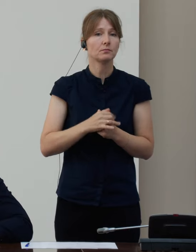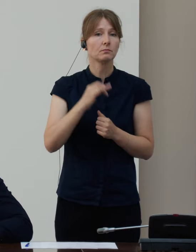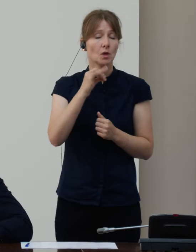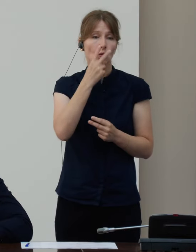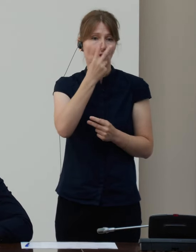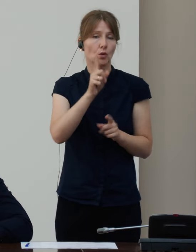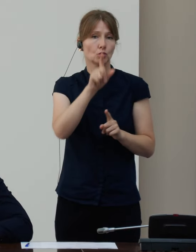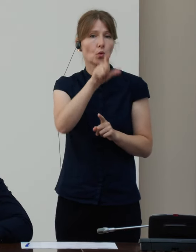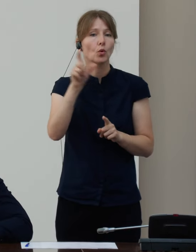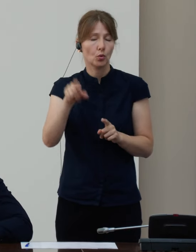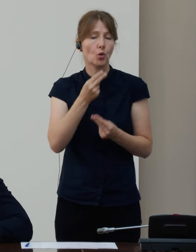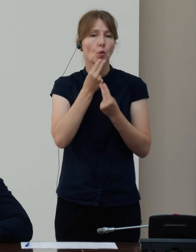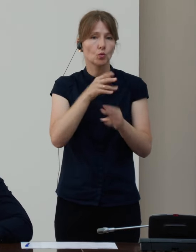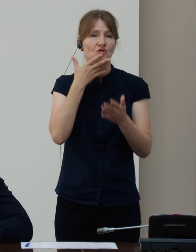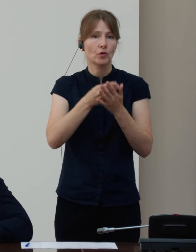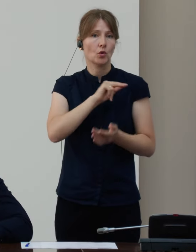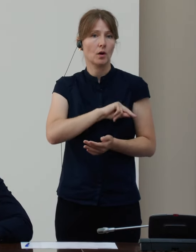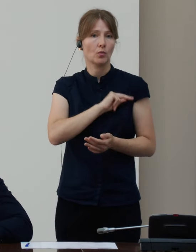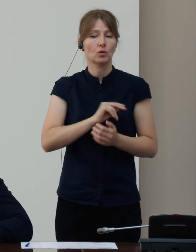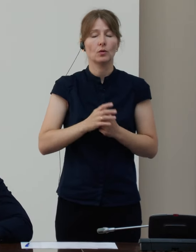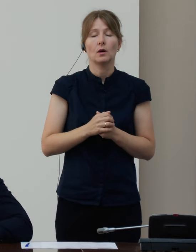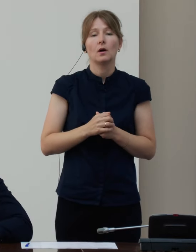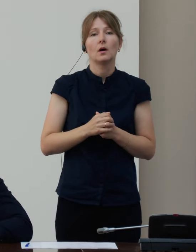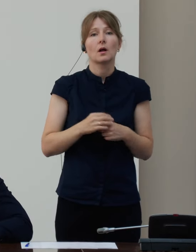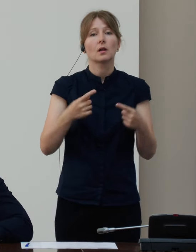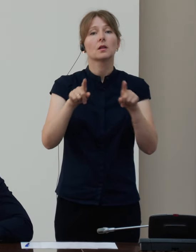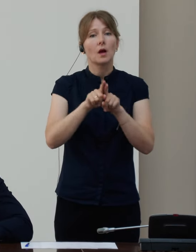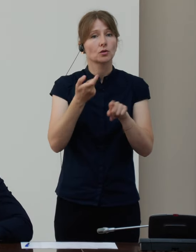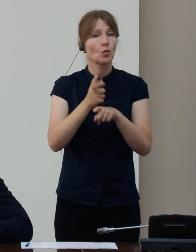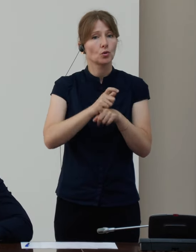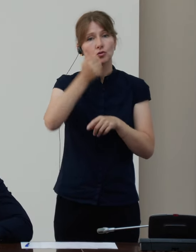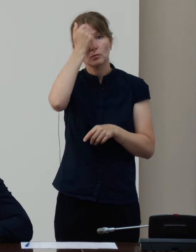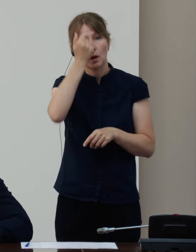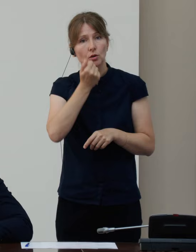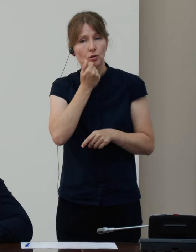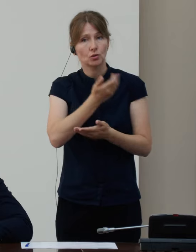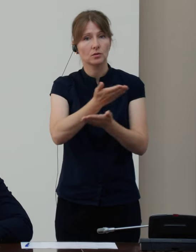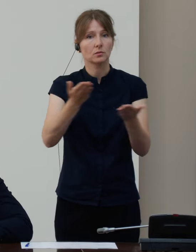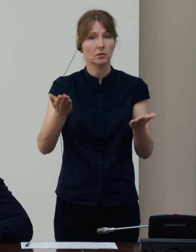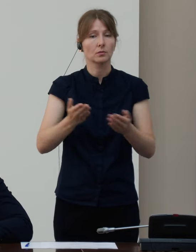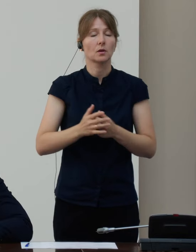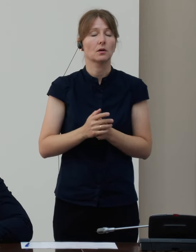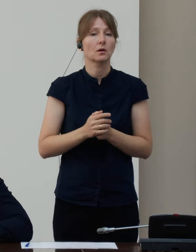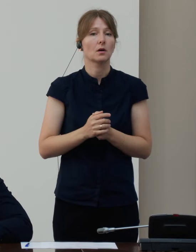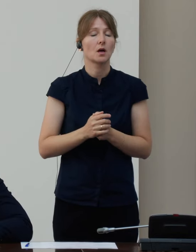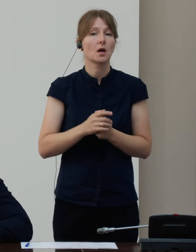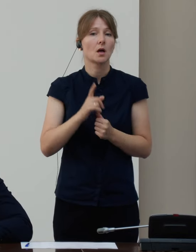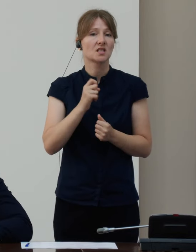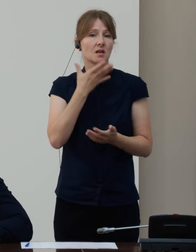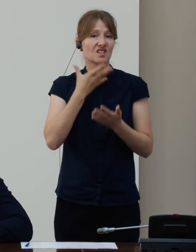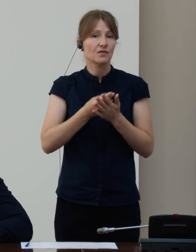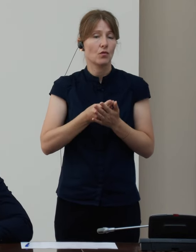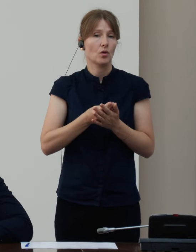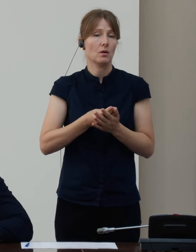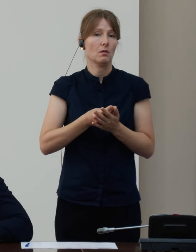mult mai bună. Deci, încă o dată, vă mulțumesc foarte mult pentru această contribuție,